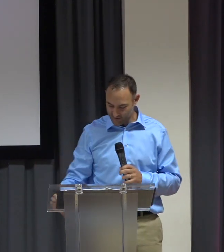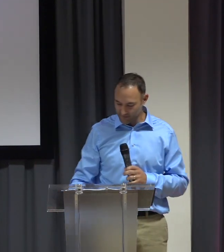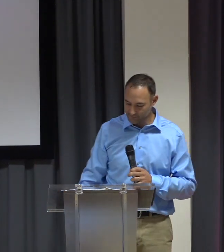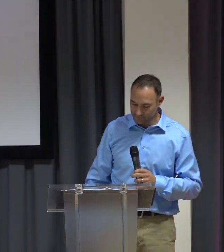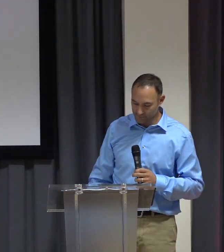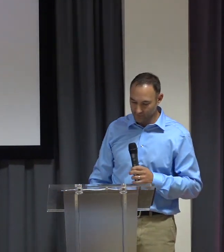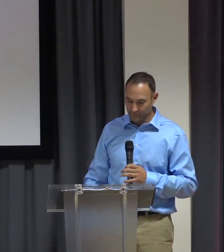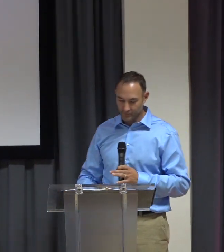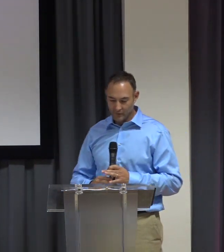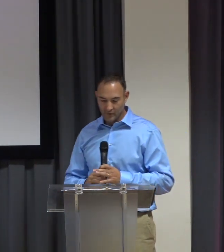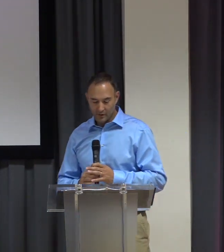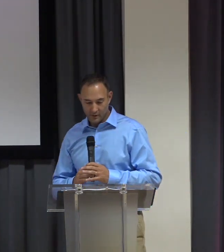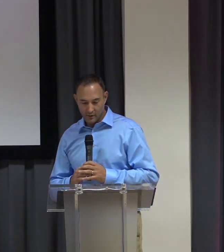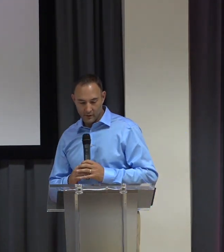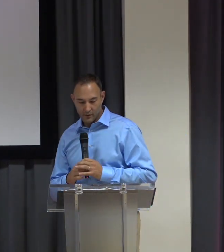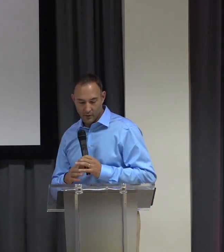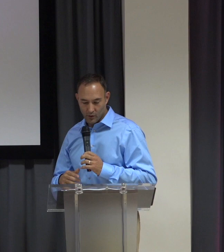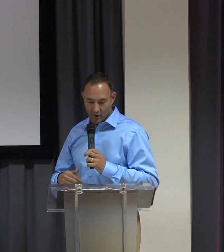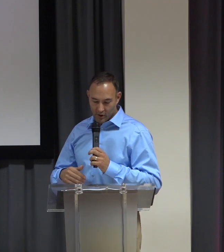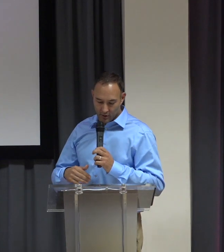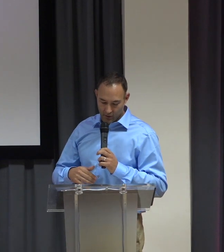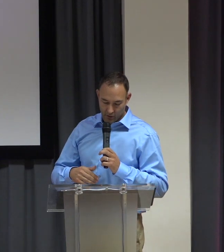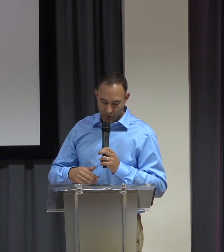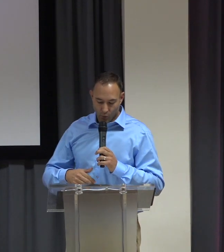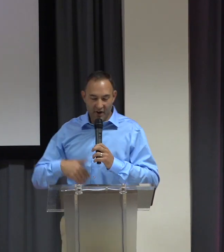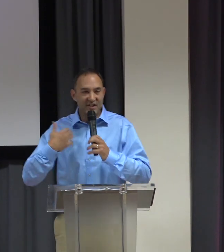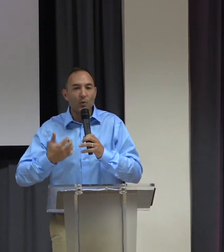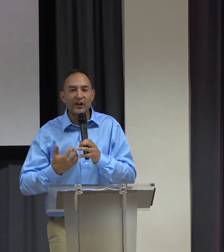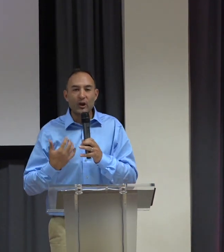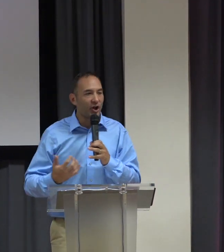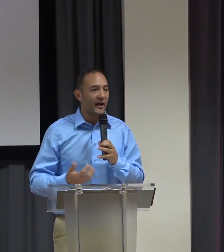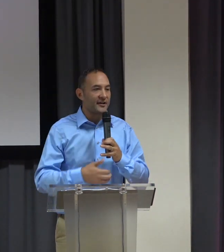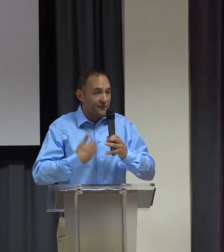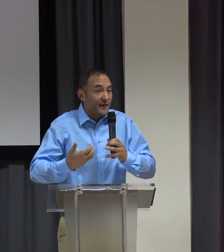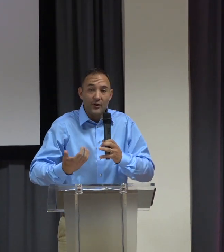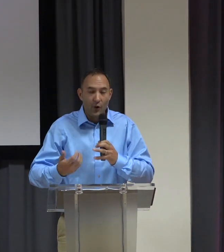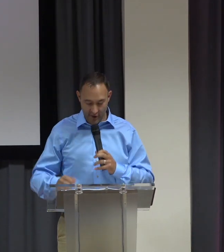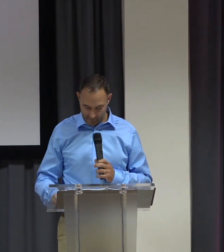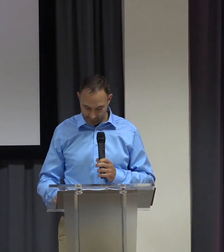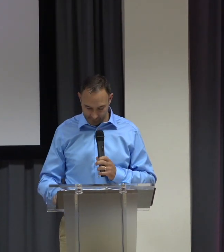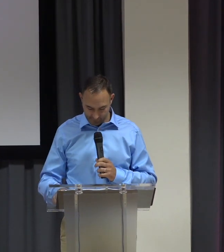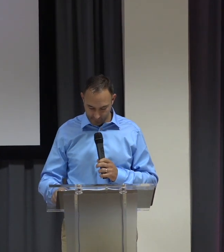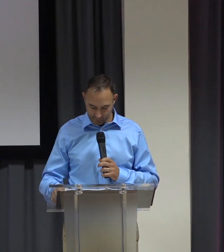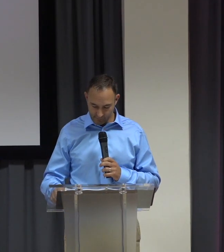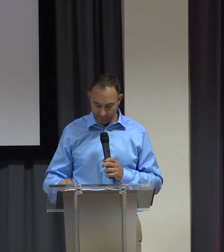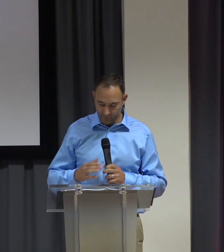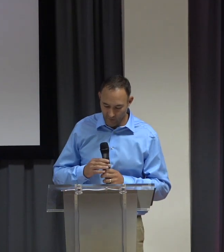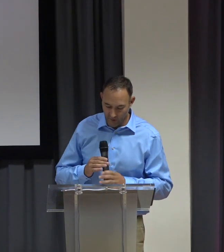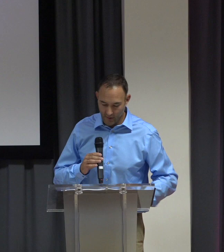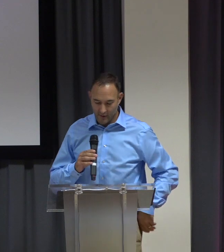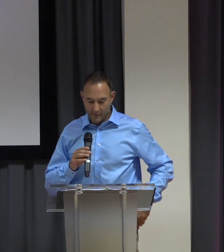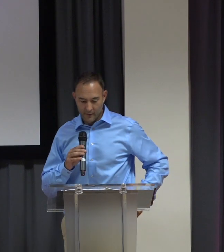Et donc, comment est-ce qu'on ramène cette vision haute de Dieu dans nos vies? What does it really look like to fear the Lord? À quoi ça ressemble